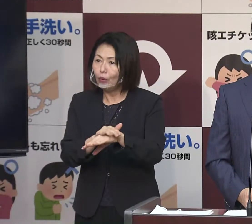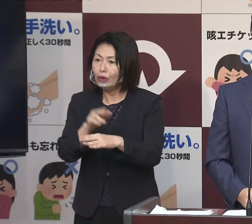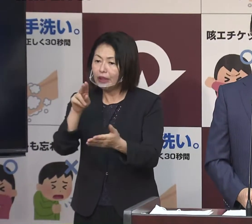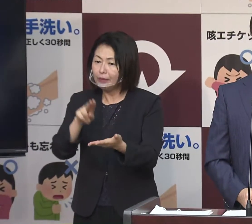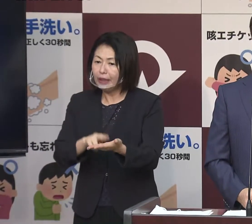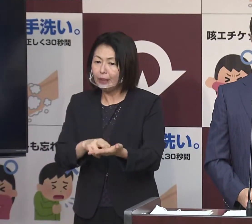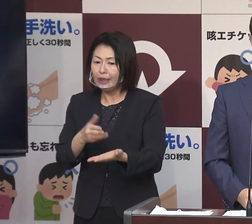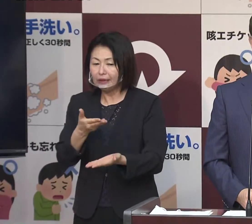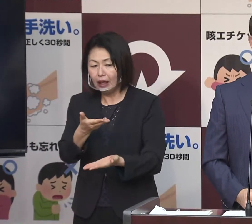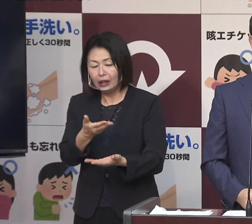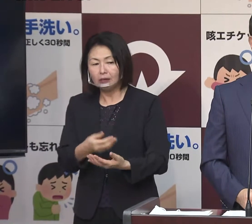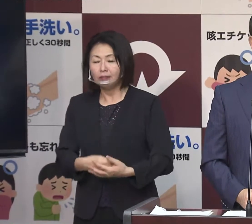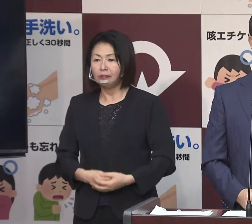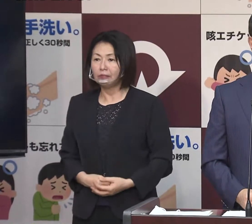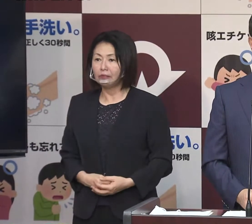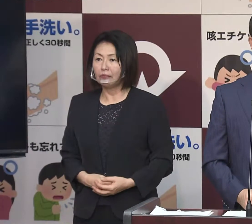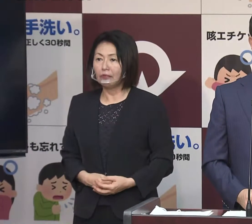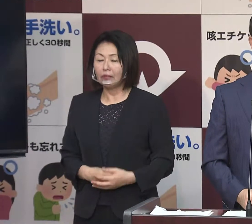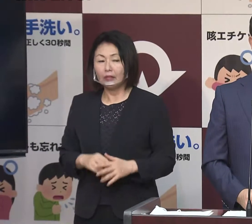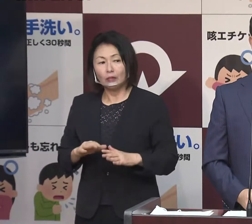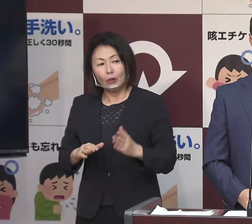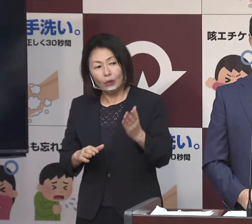は。